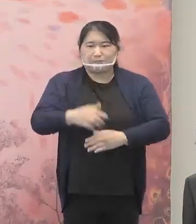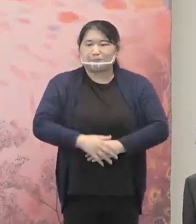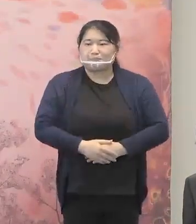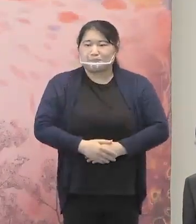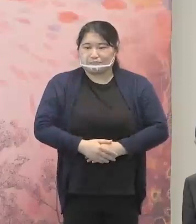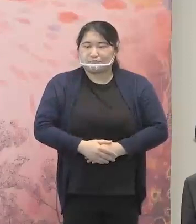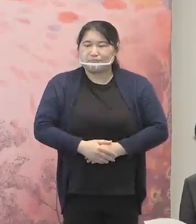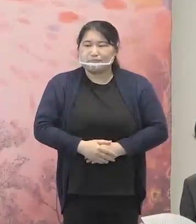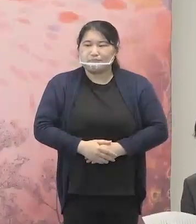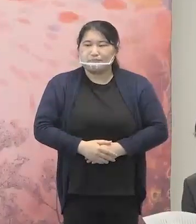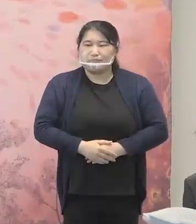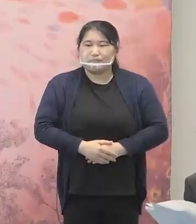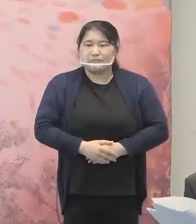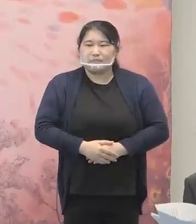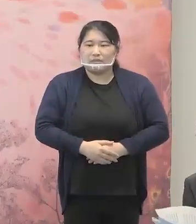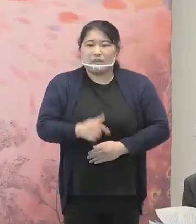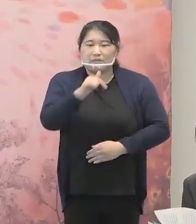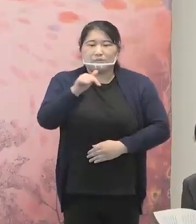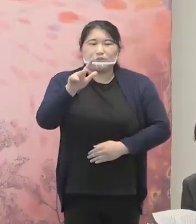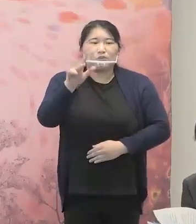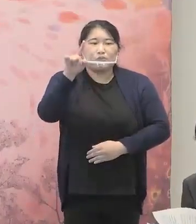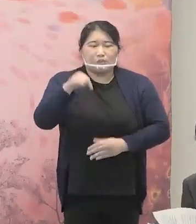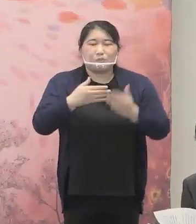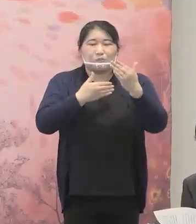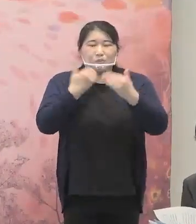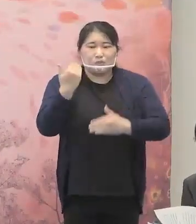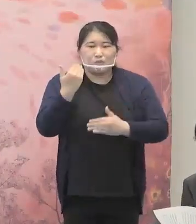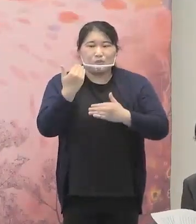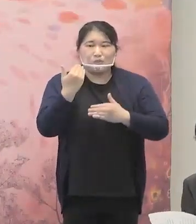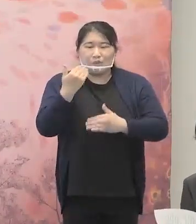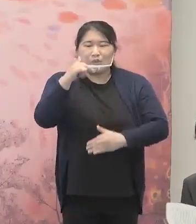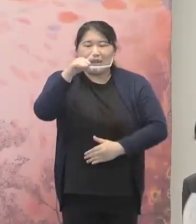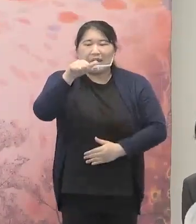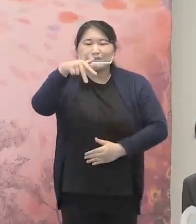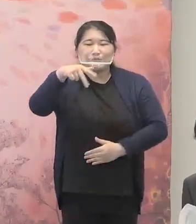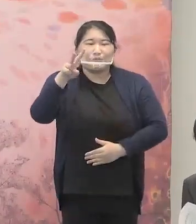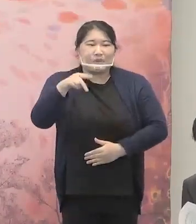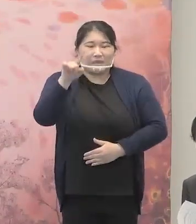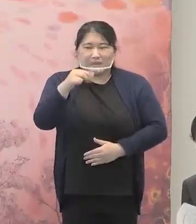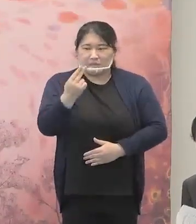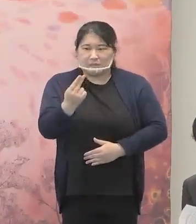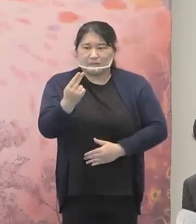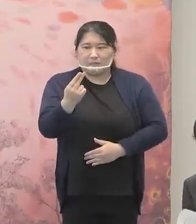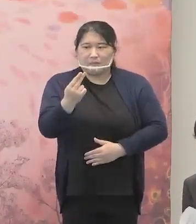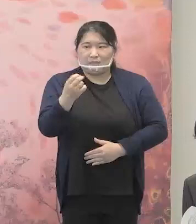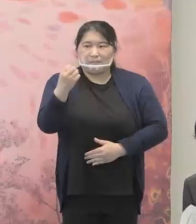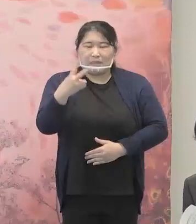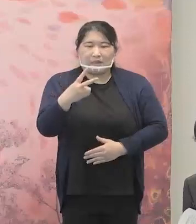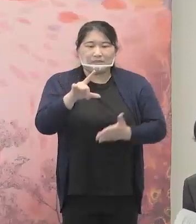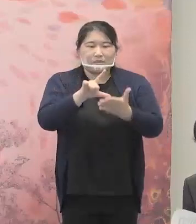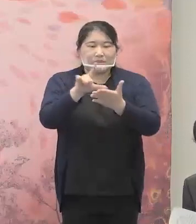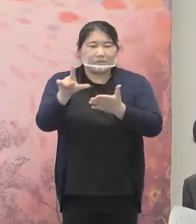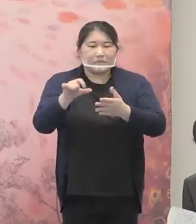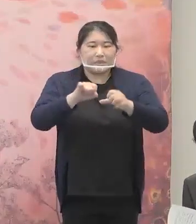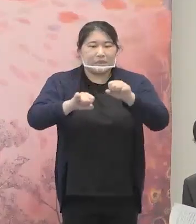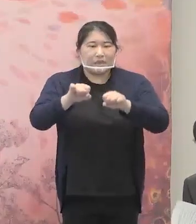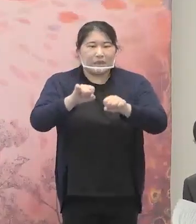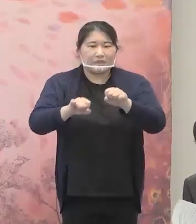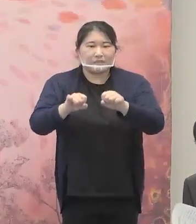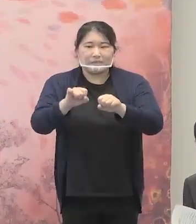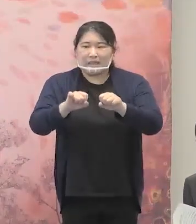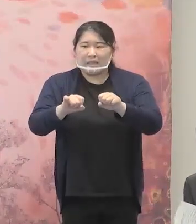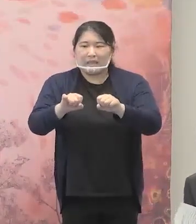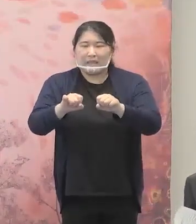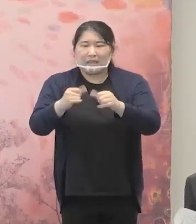を活動されているので、ブルーアスリートさんに今回おいでいただきますけれども、また地域おこし、地域活性化企業人